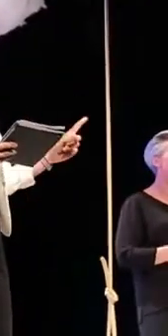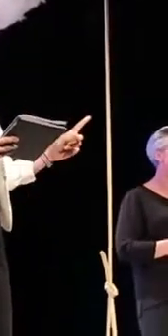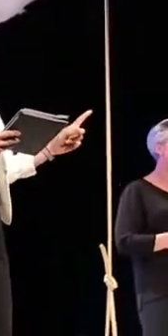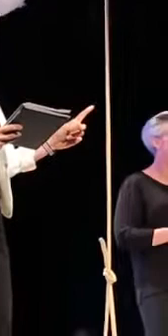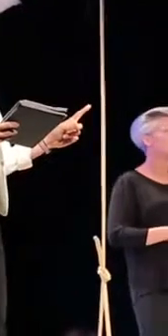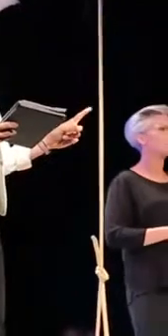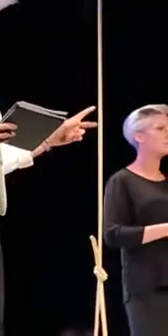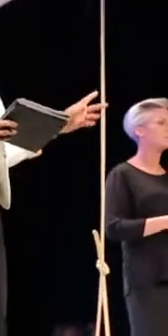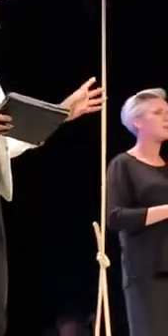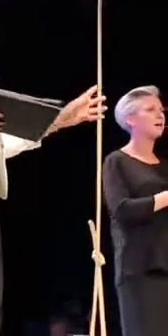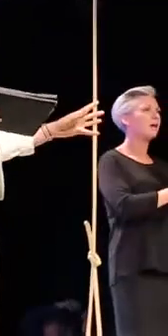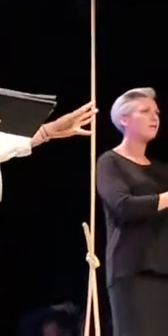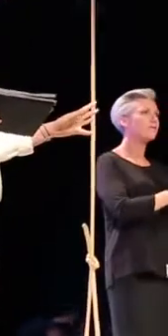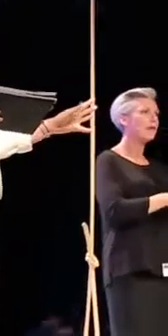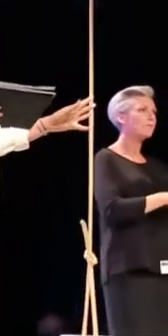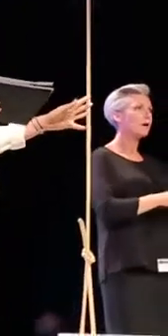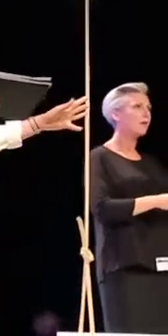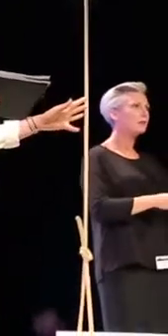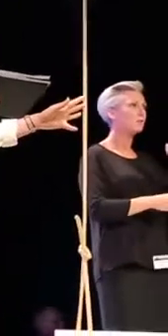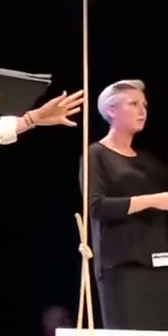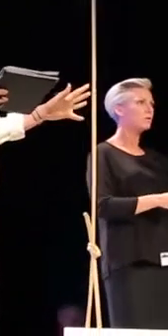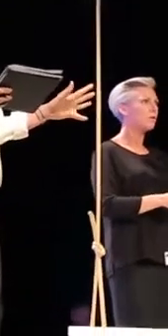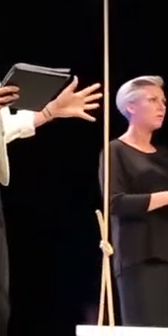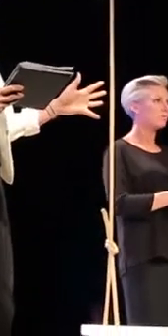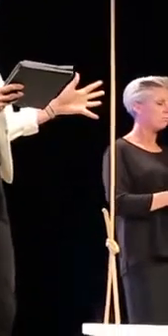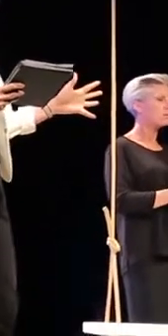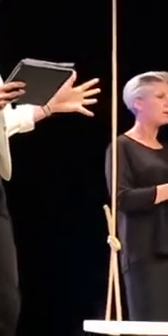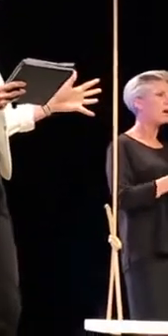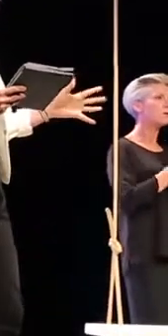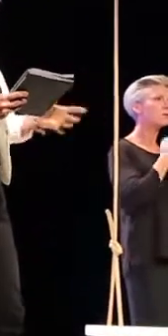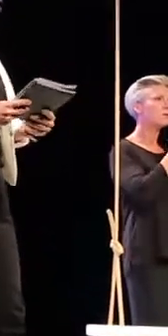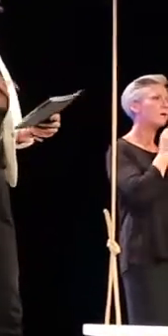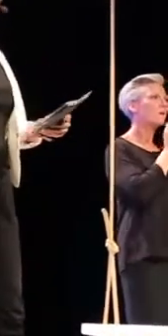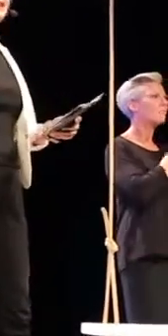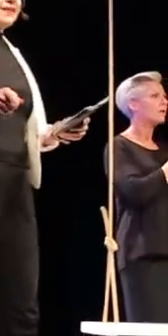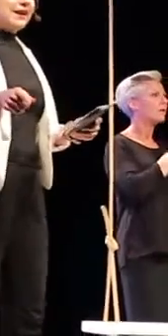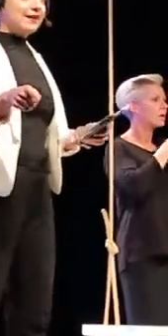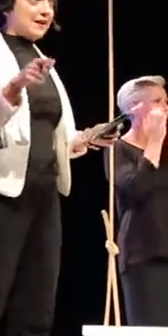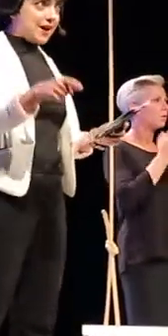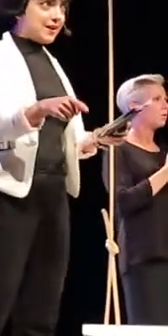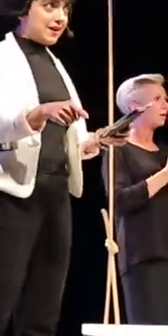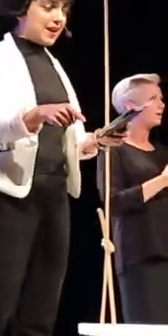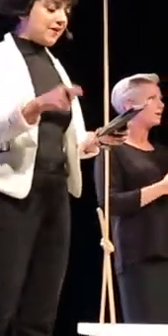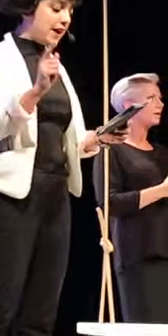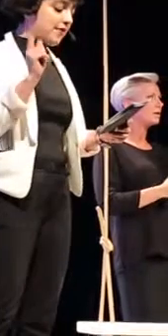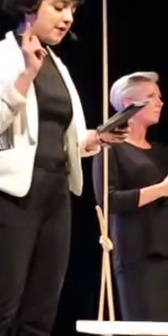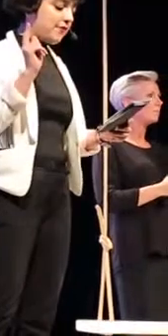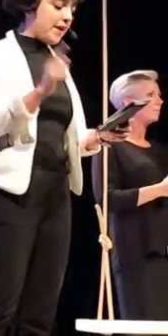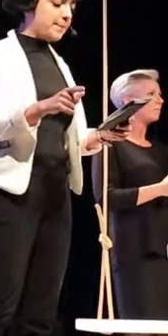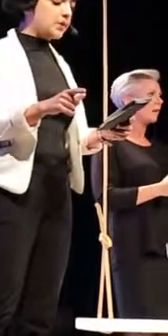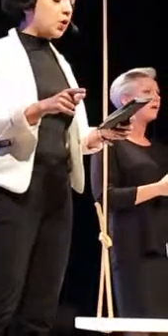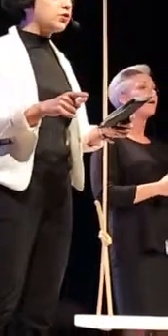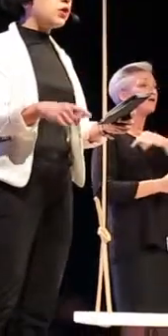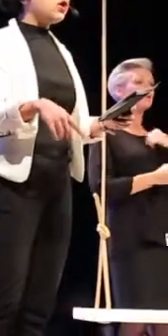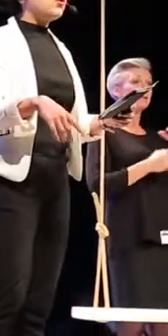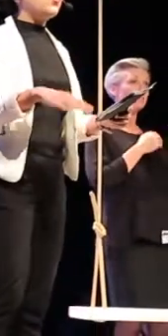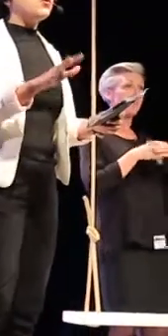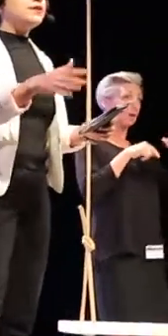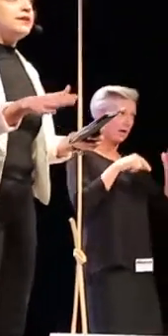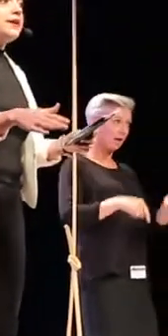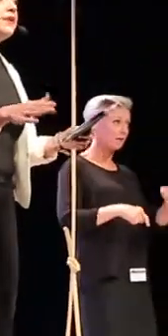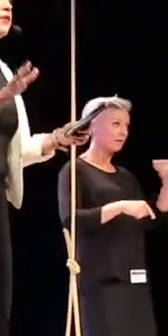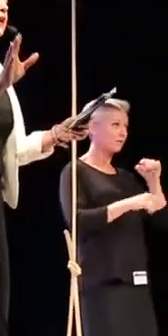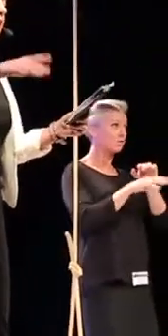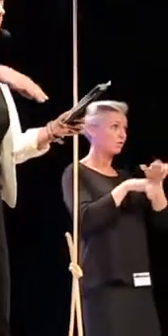Kaffe Panorama och ventilera era tankar hos The Good Tribe. Och vi ses här igen 11.15